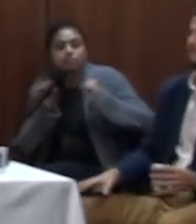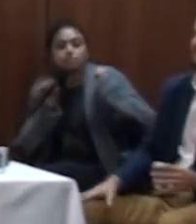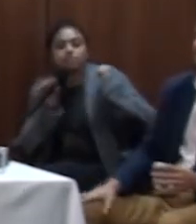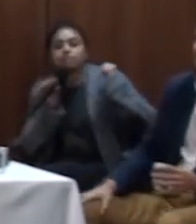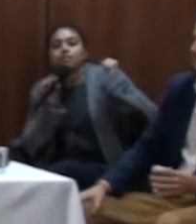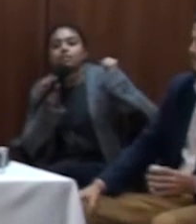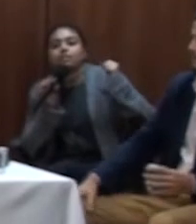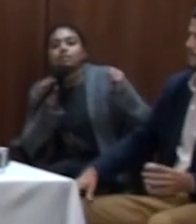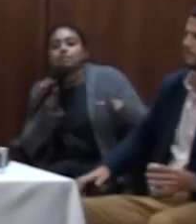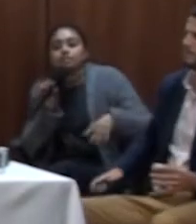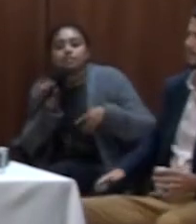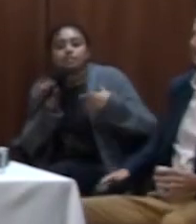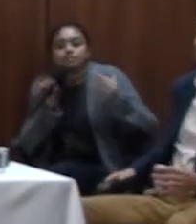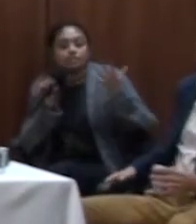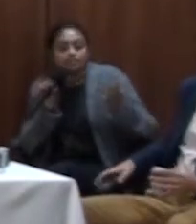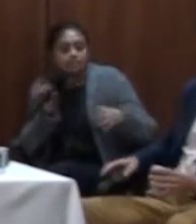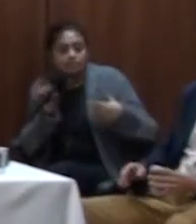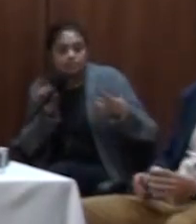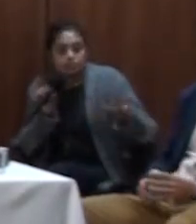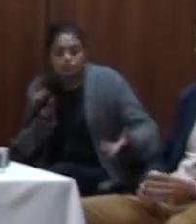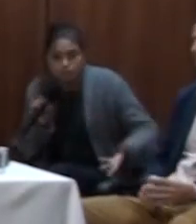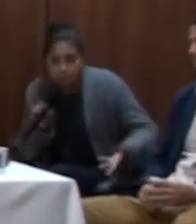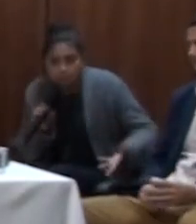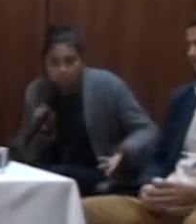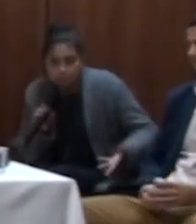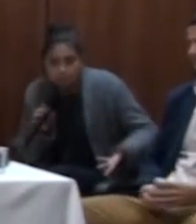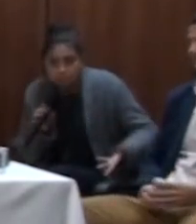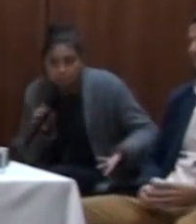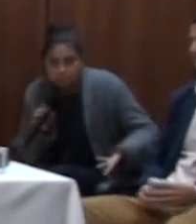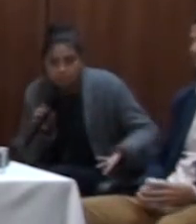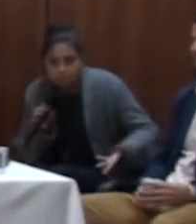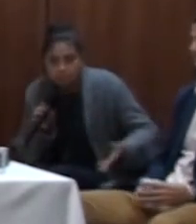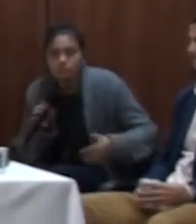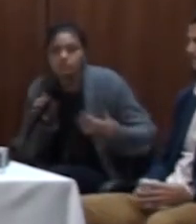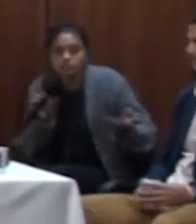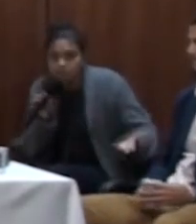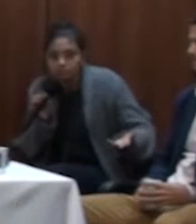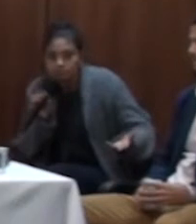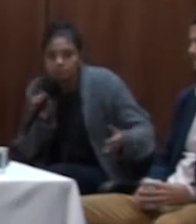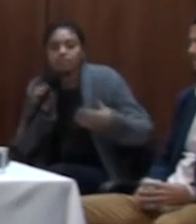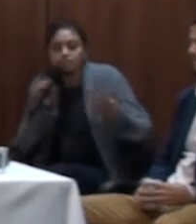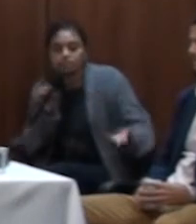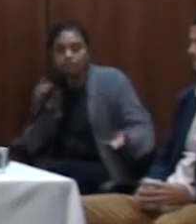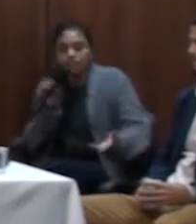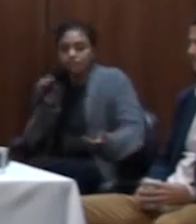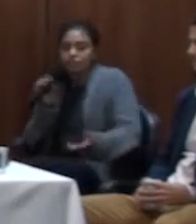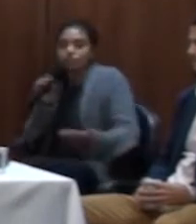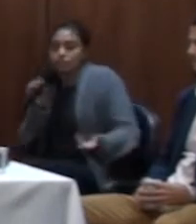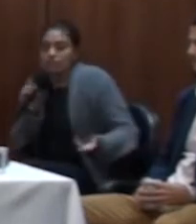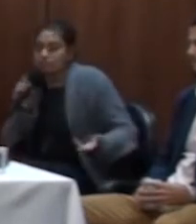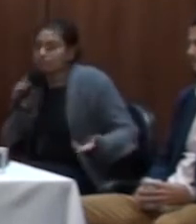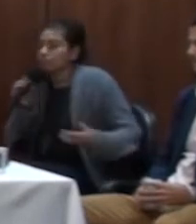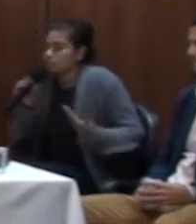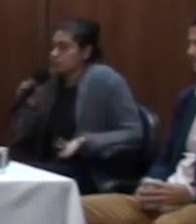esse abaixo-assinado para a secretaria, e aí a secretaria mandou de volta para o Antigos. Ou seja, quem de